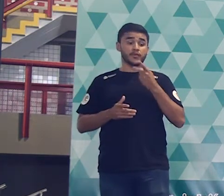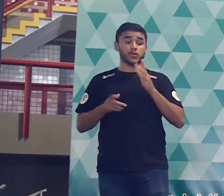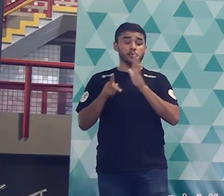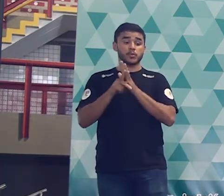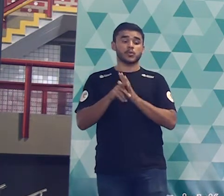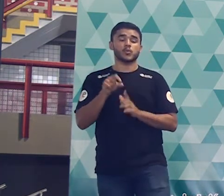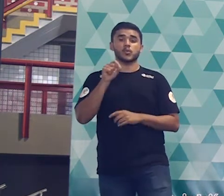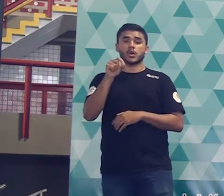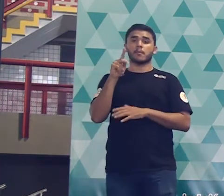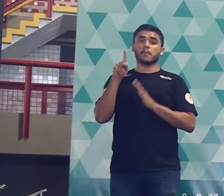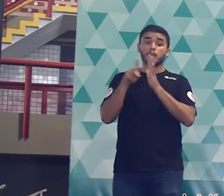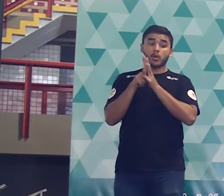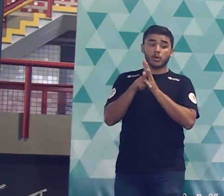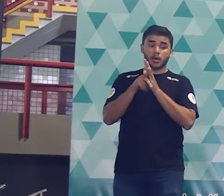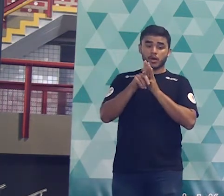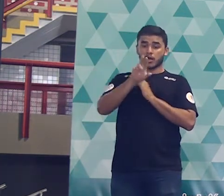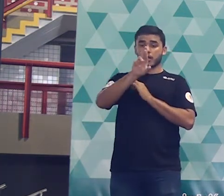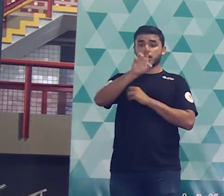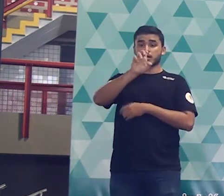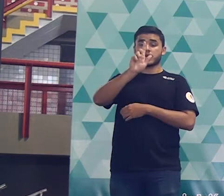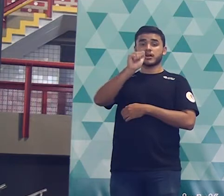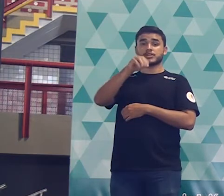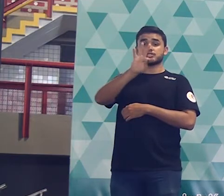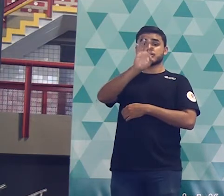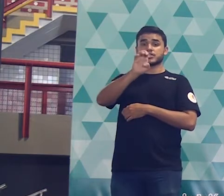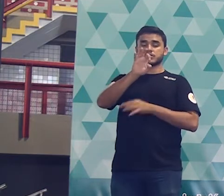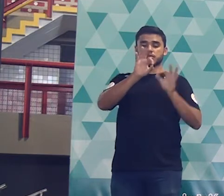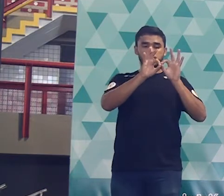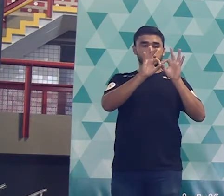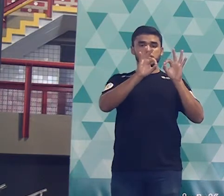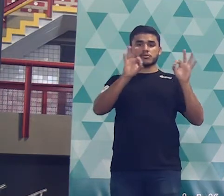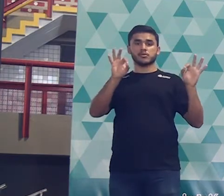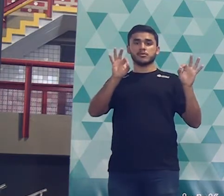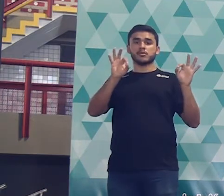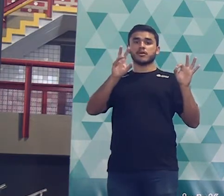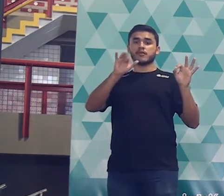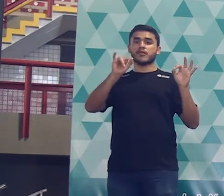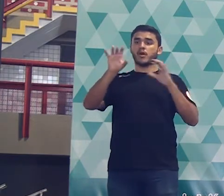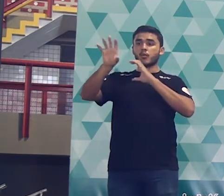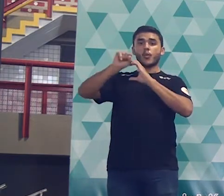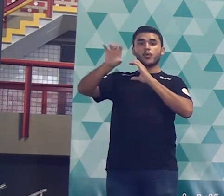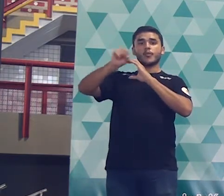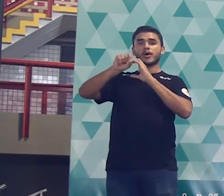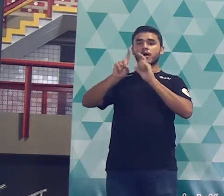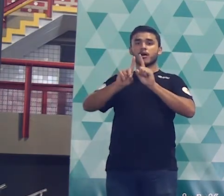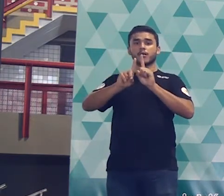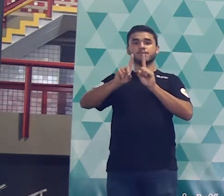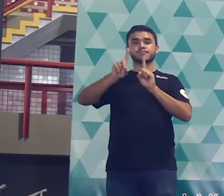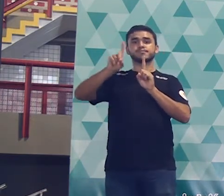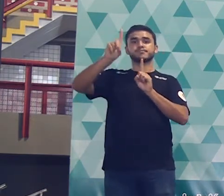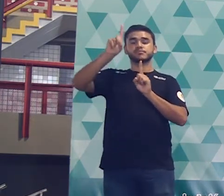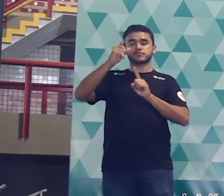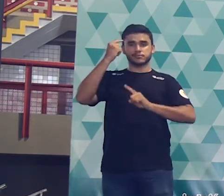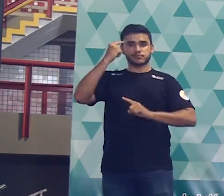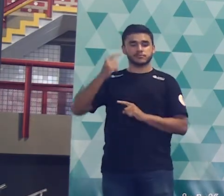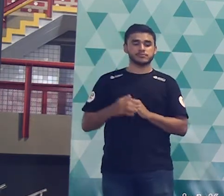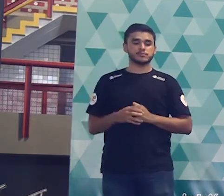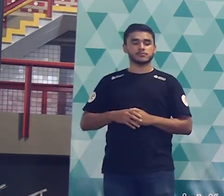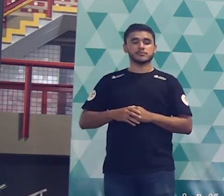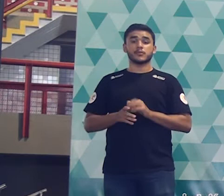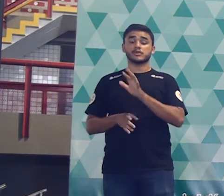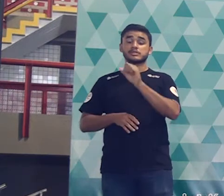do que a energia do produto. Se a energia aumentou, é porque ele precisou absorver. Levi, então como é o gráfico da reação